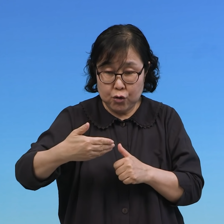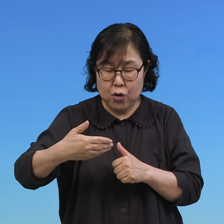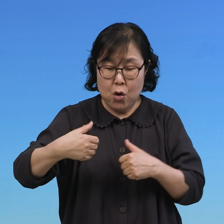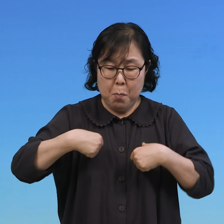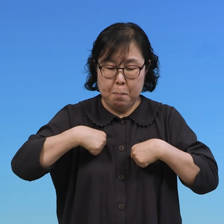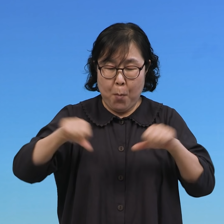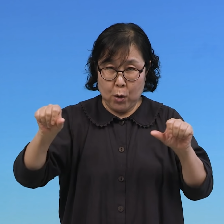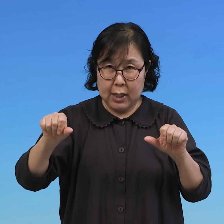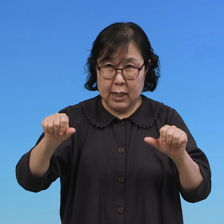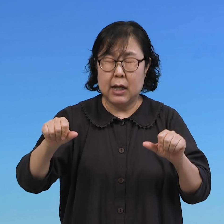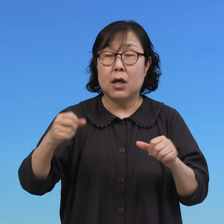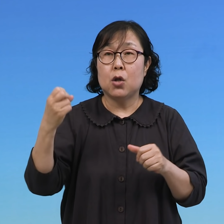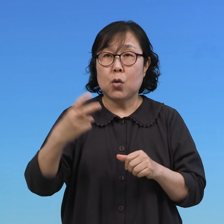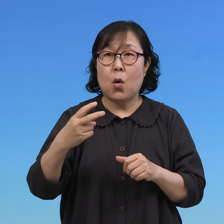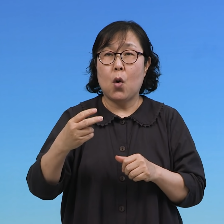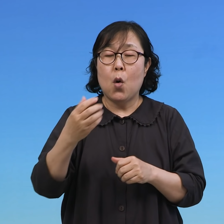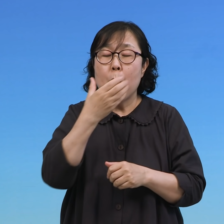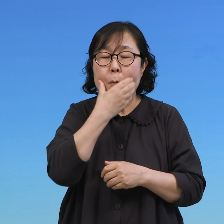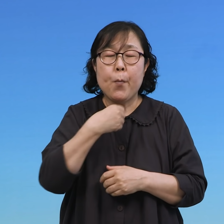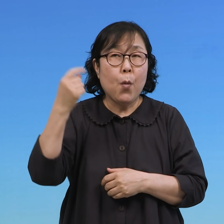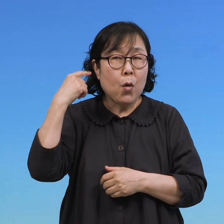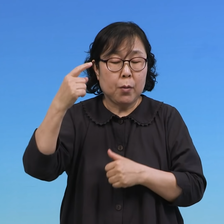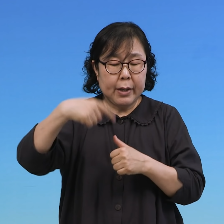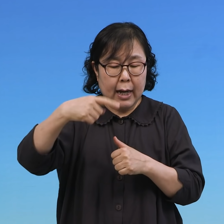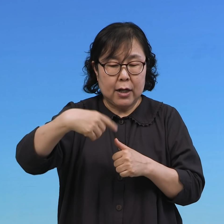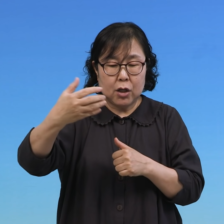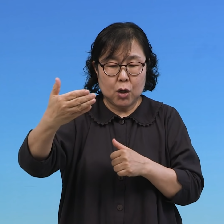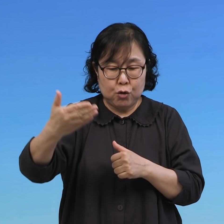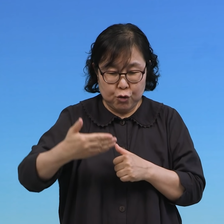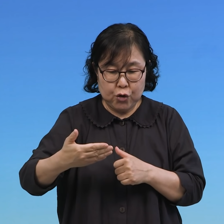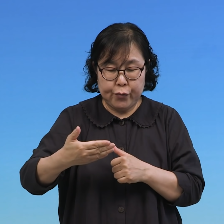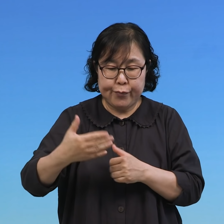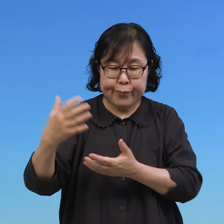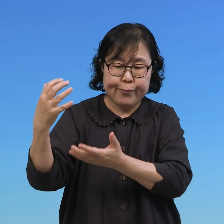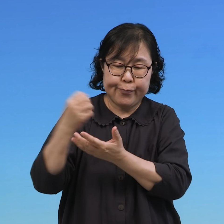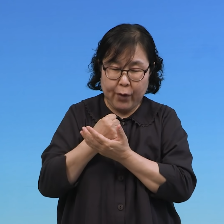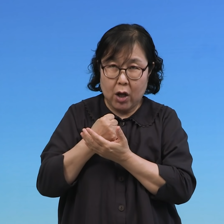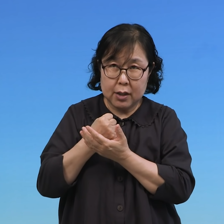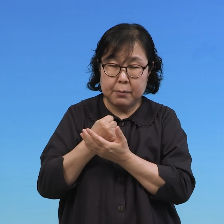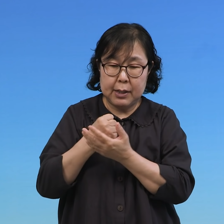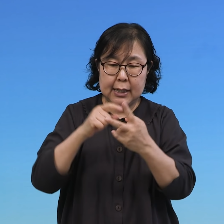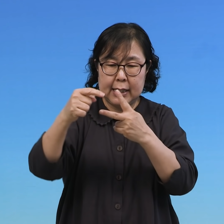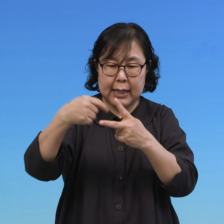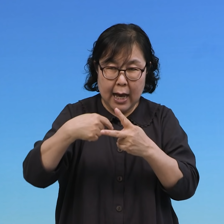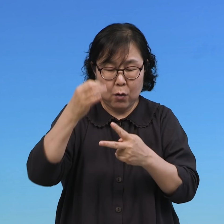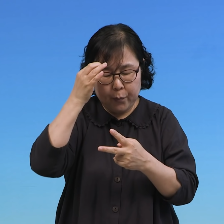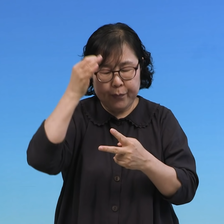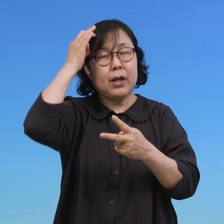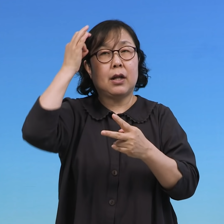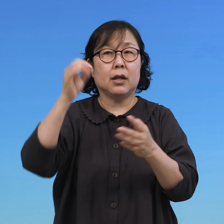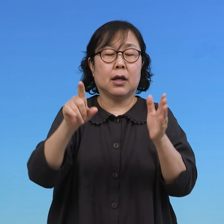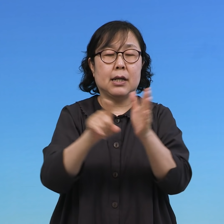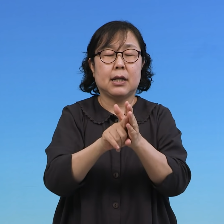포기, 복음이 가르치는 어둠의 역설, 이걸 추구하는 게 신앙생활이라는 겁니다.